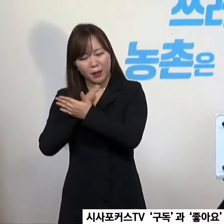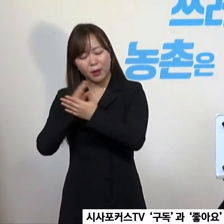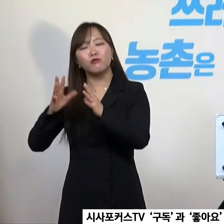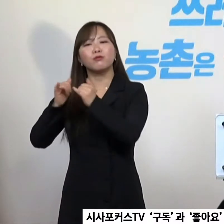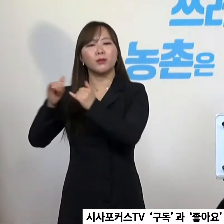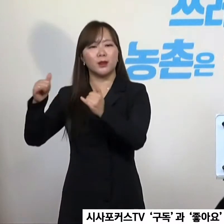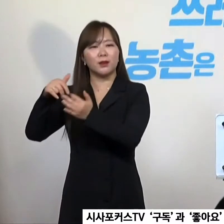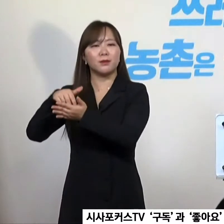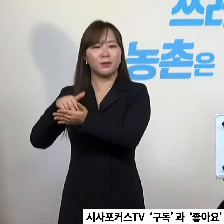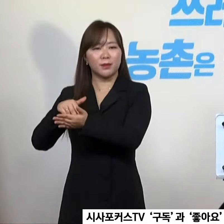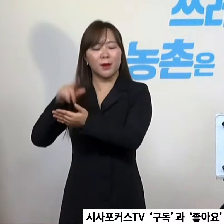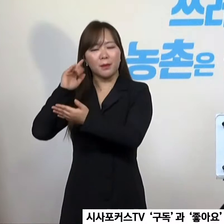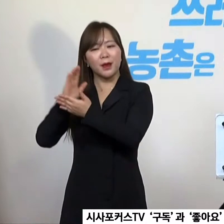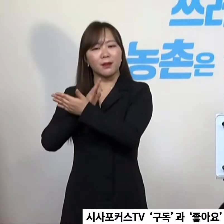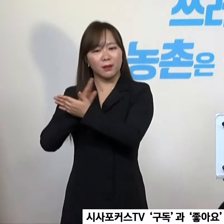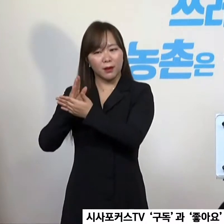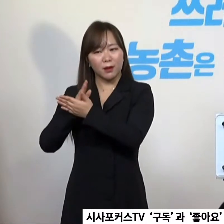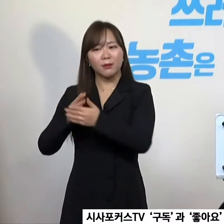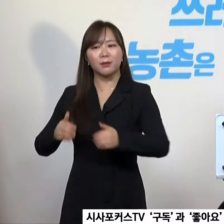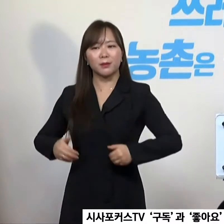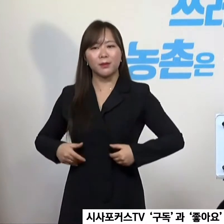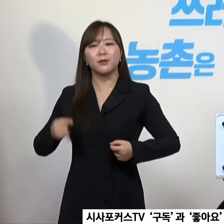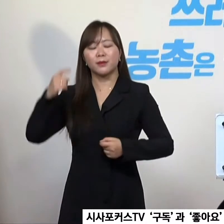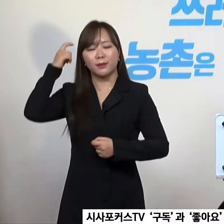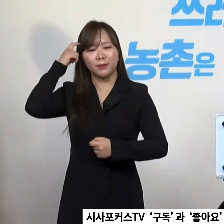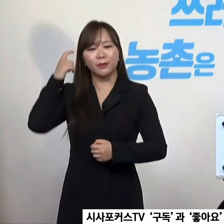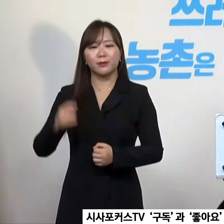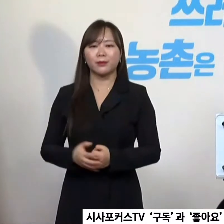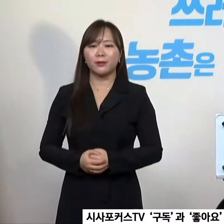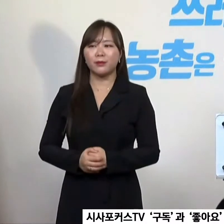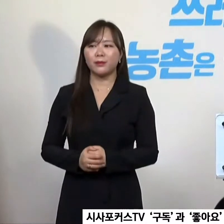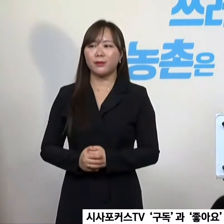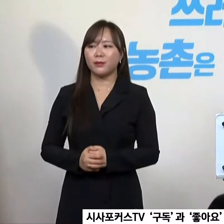아닌가 그렇게 저도 생각하고 있습니다. 네.